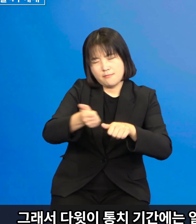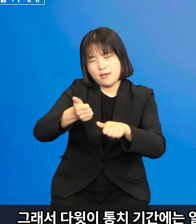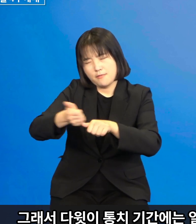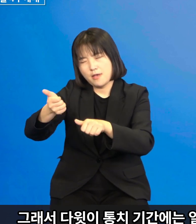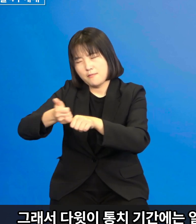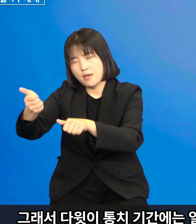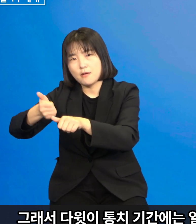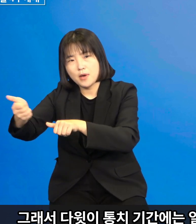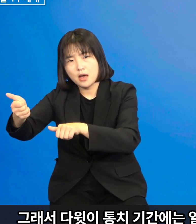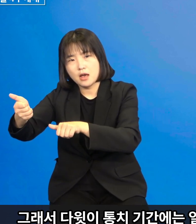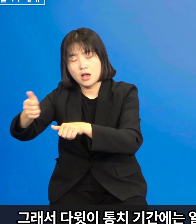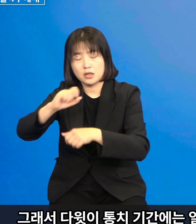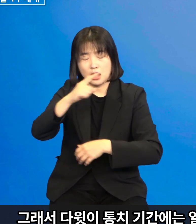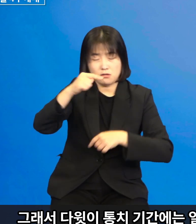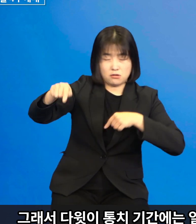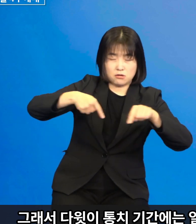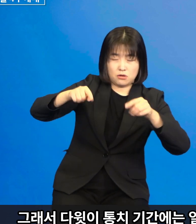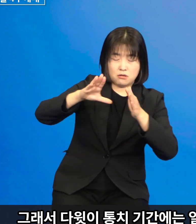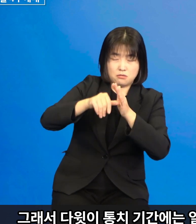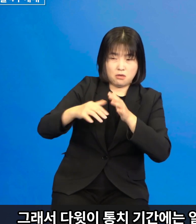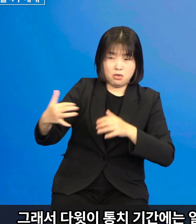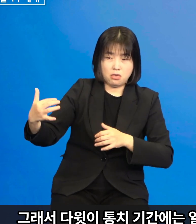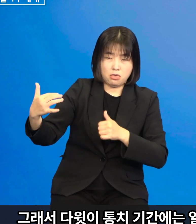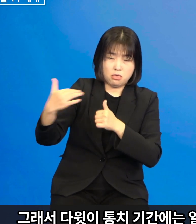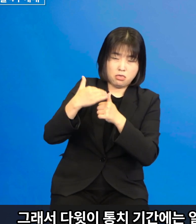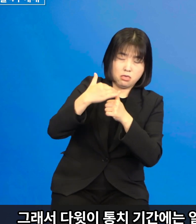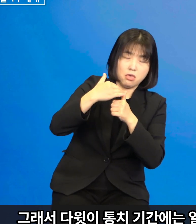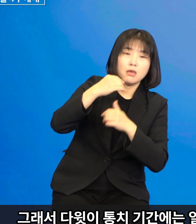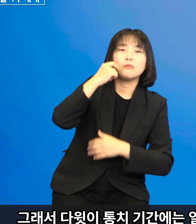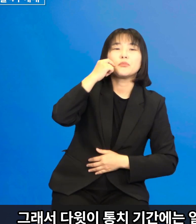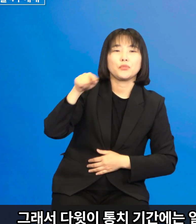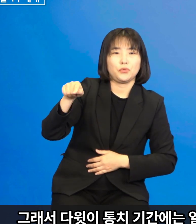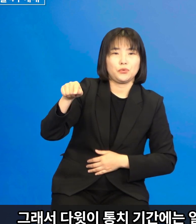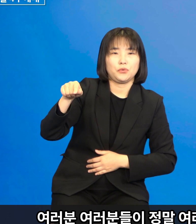기간에는 얼씬을 못합니다. 덤비질 못하는 거예요.